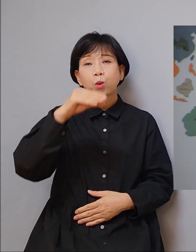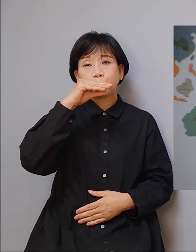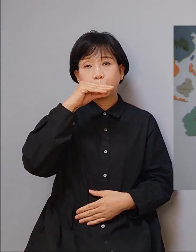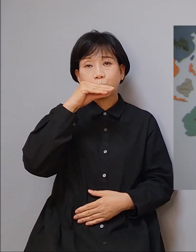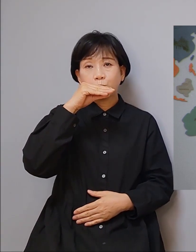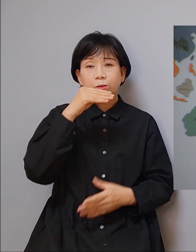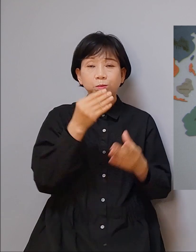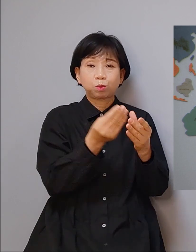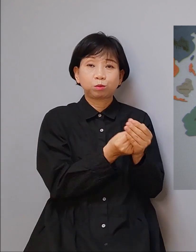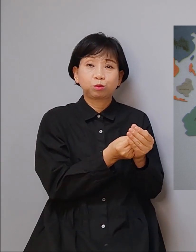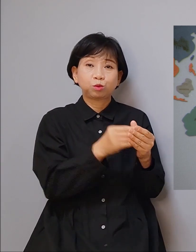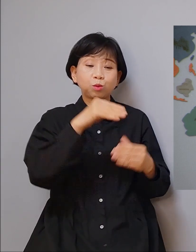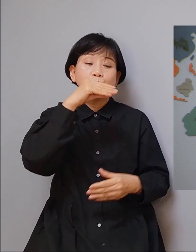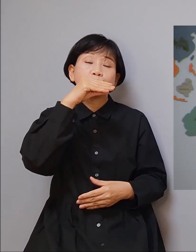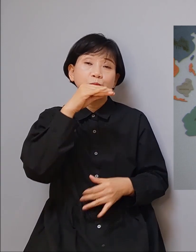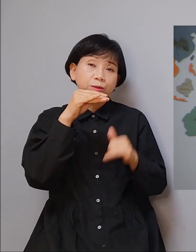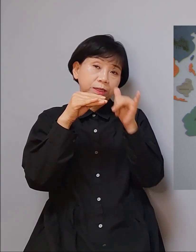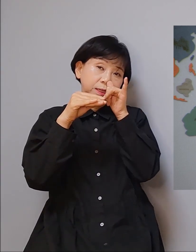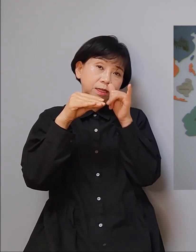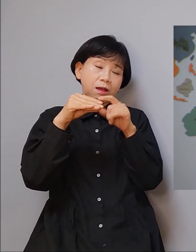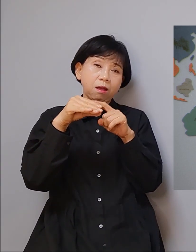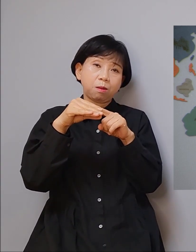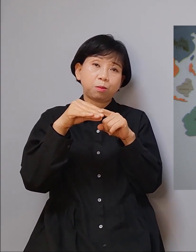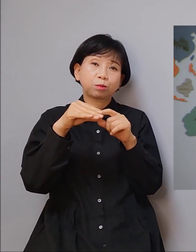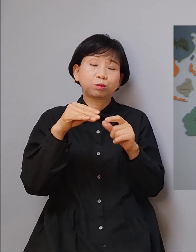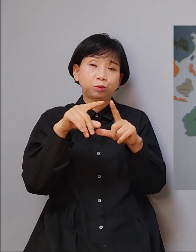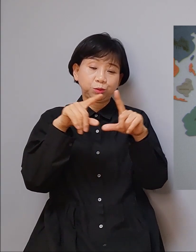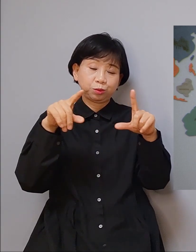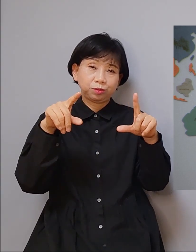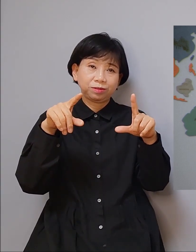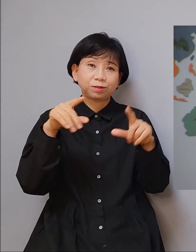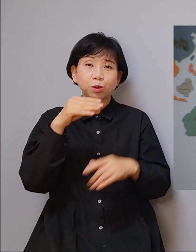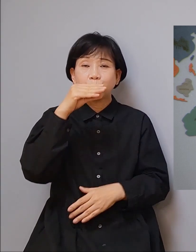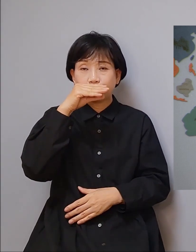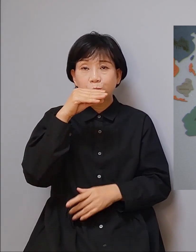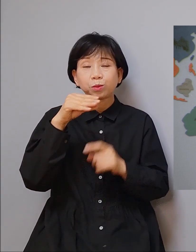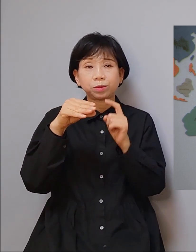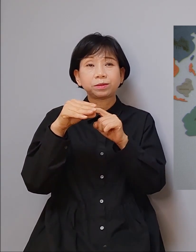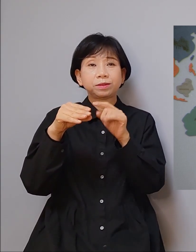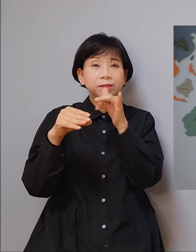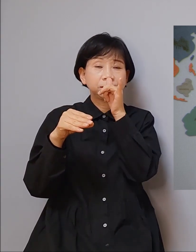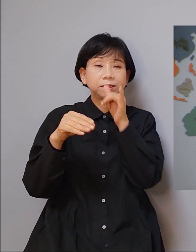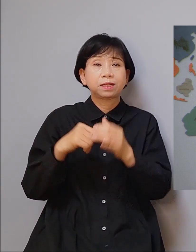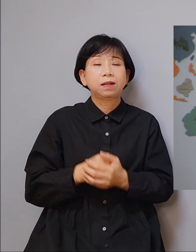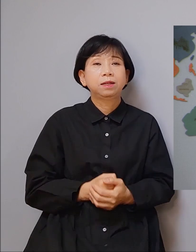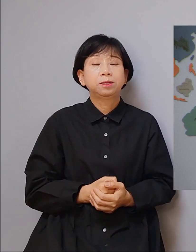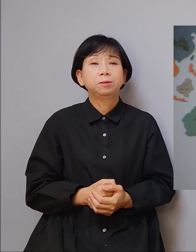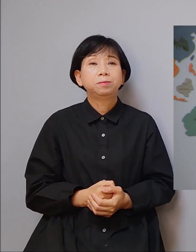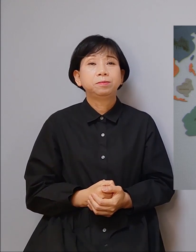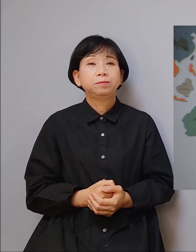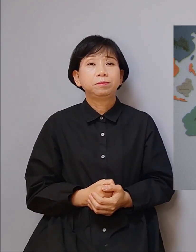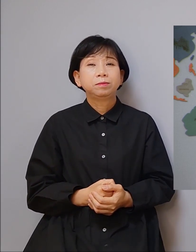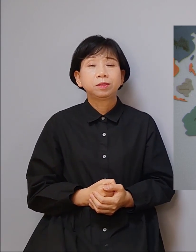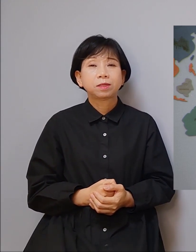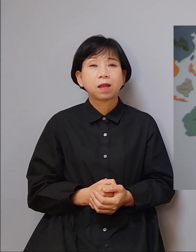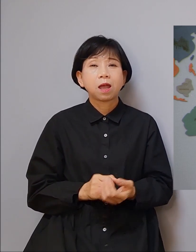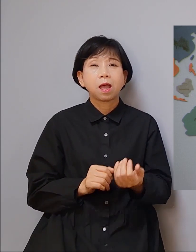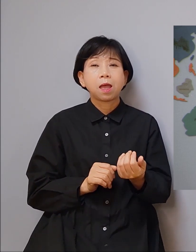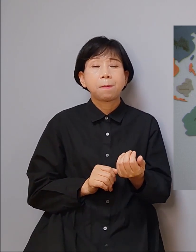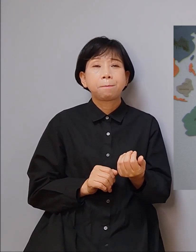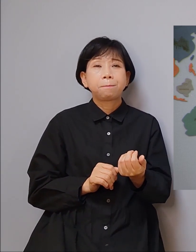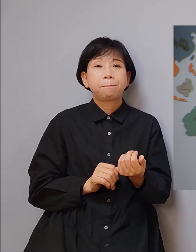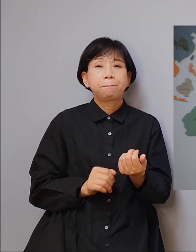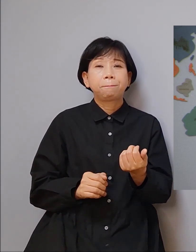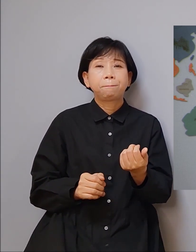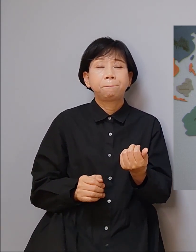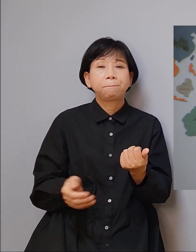조그마한 봉투가 하나 있었죠? 네네, 조그마하진 않고 봉투가 하나 있었는데 우리가 막벨라